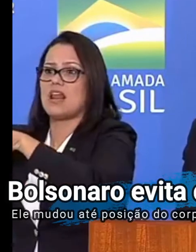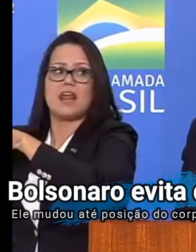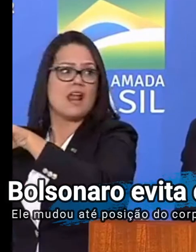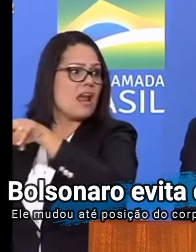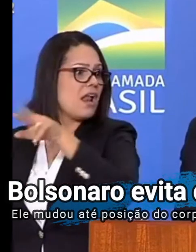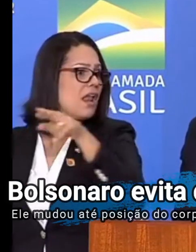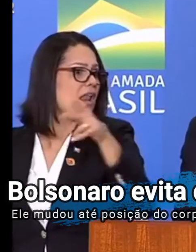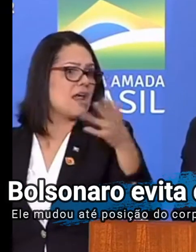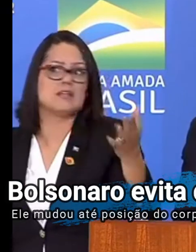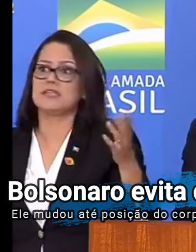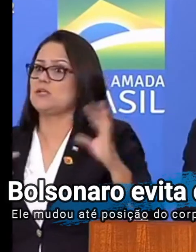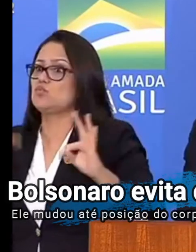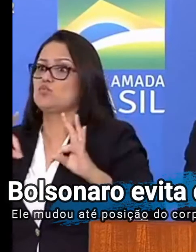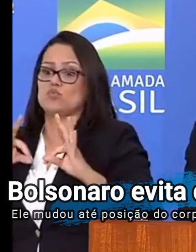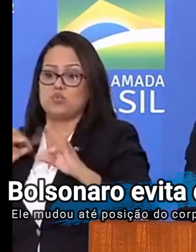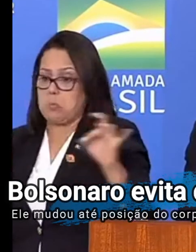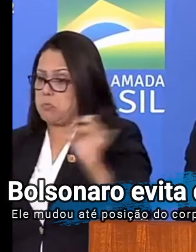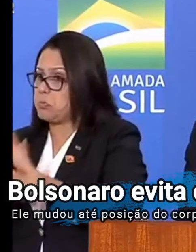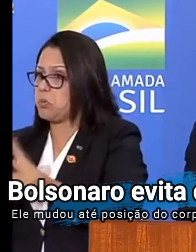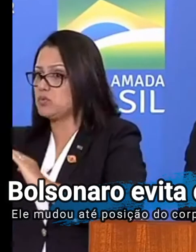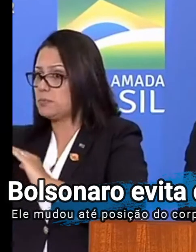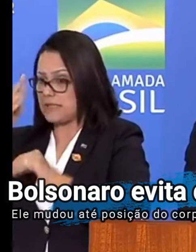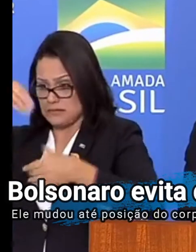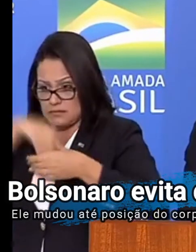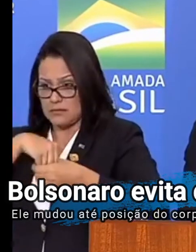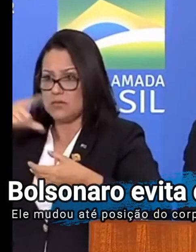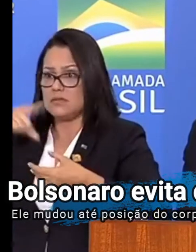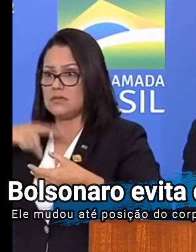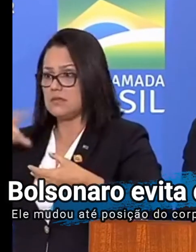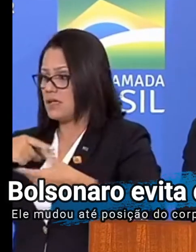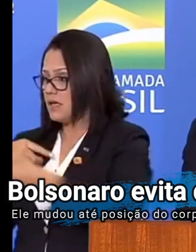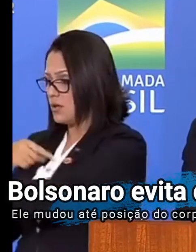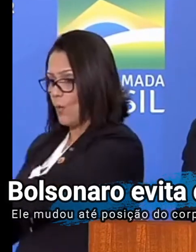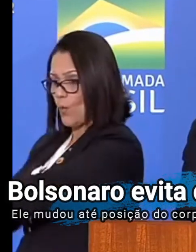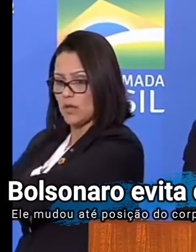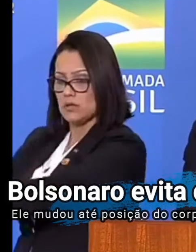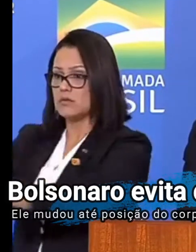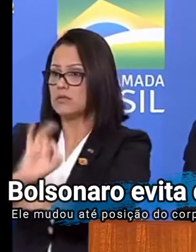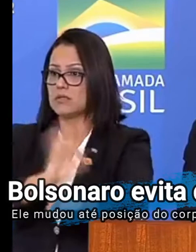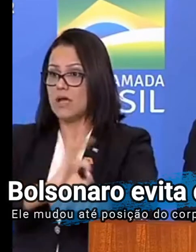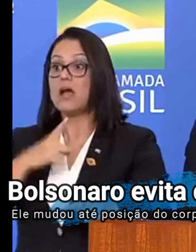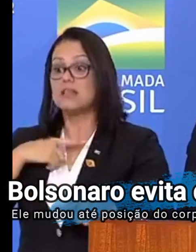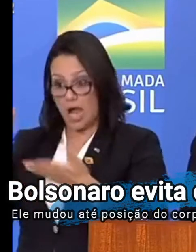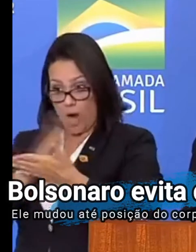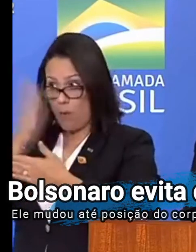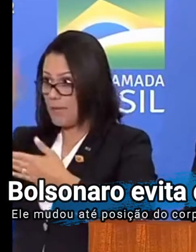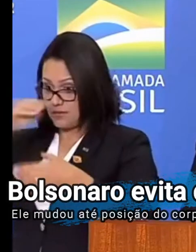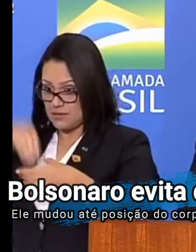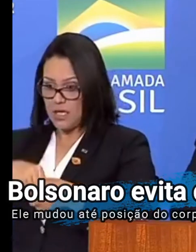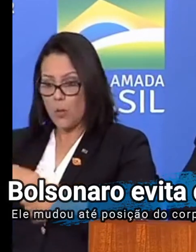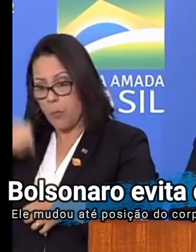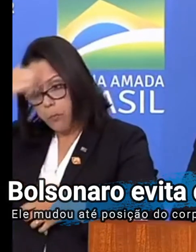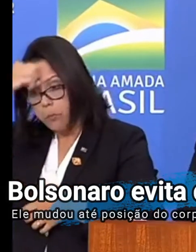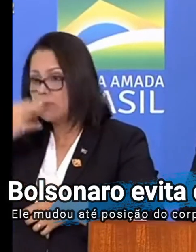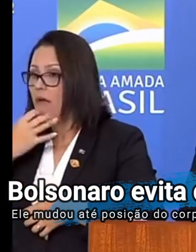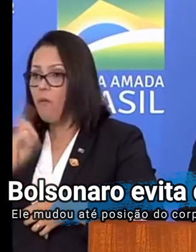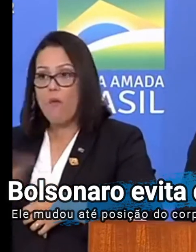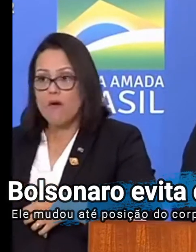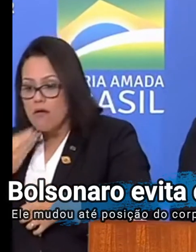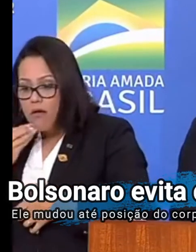girão temos tudo aqui tudo temos até o que nós não sabemos e olha a